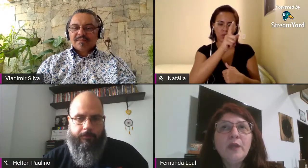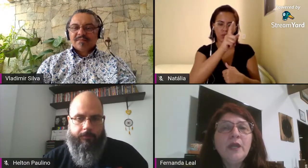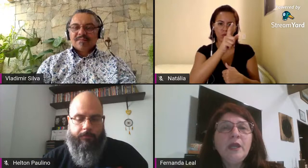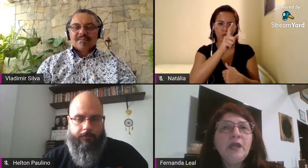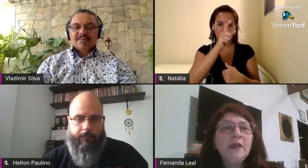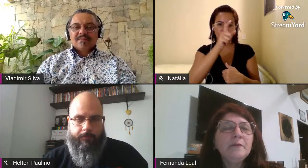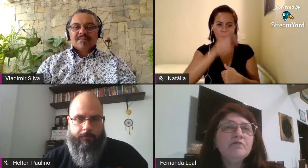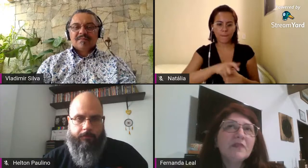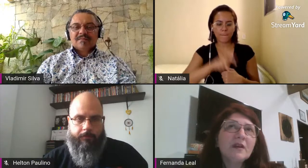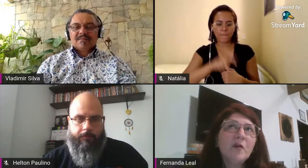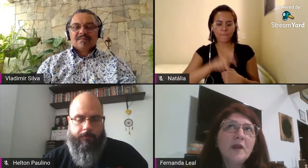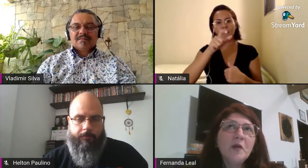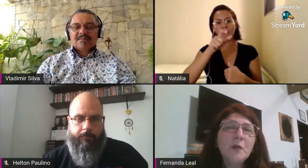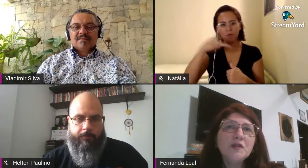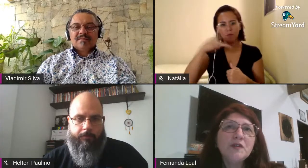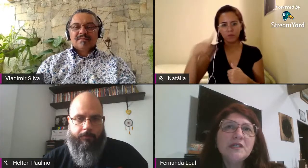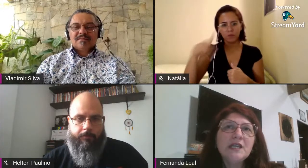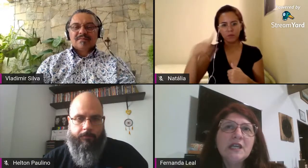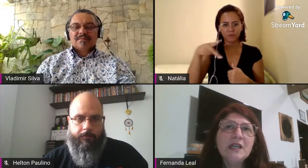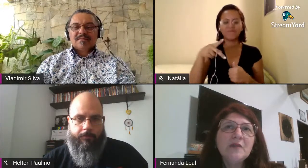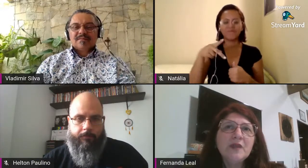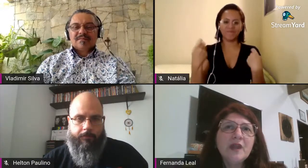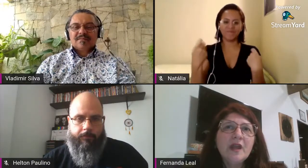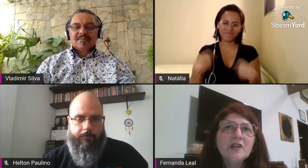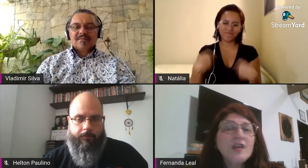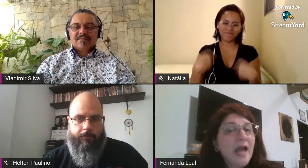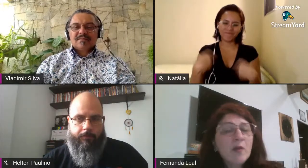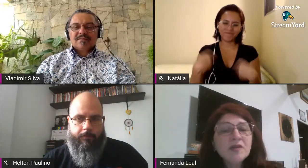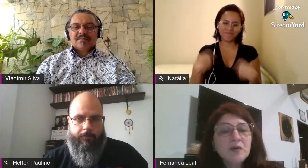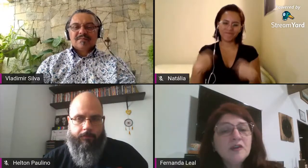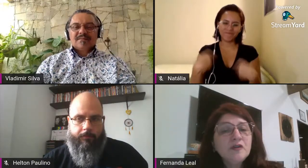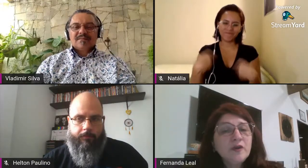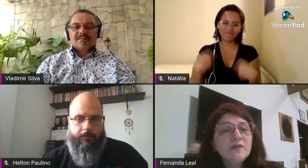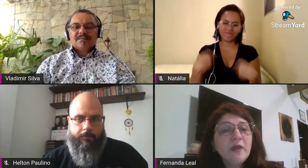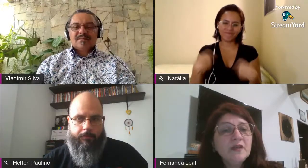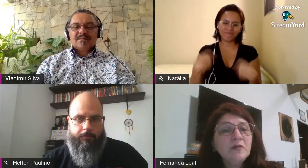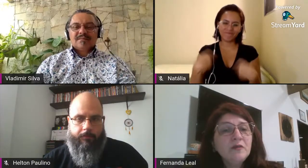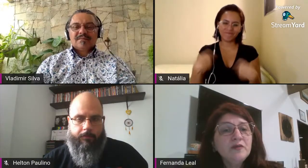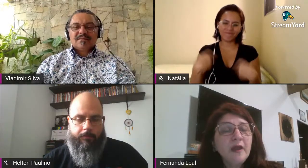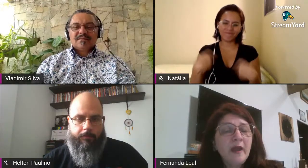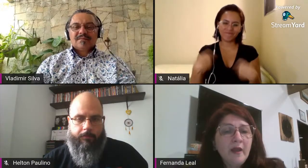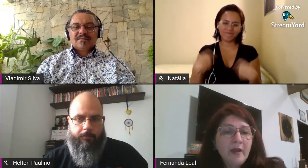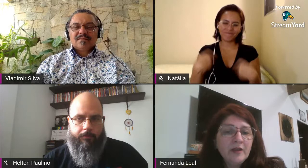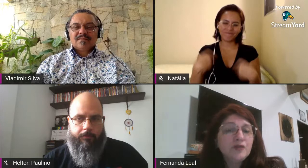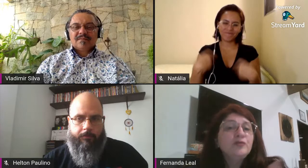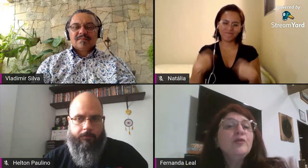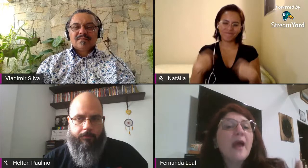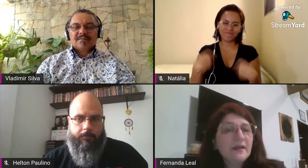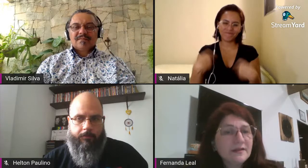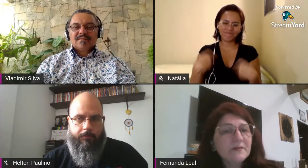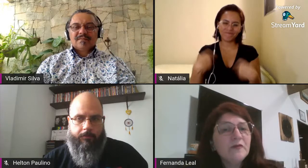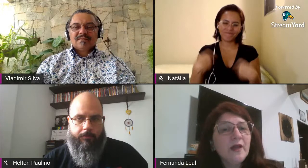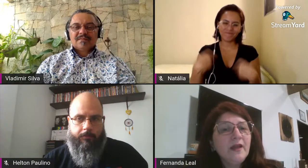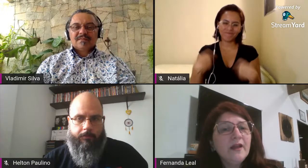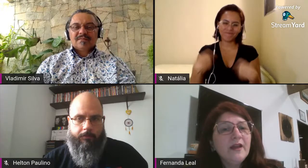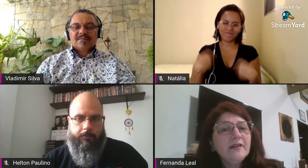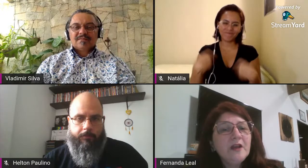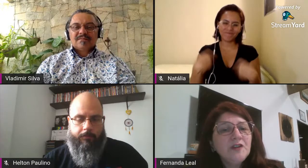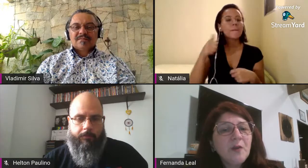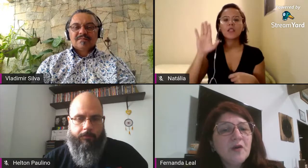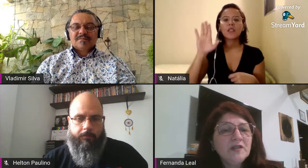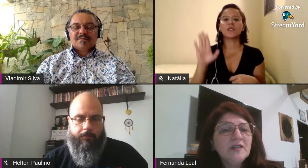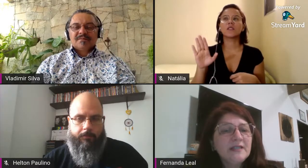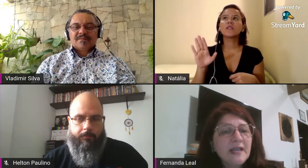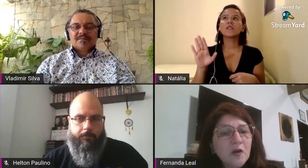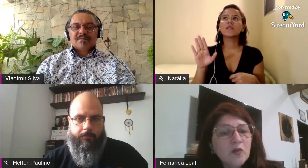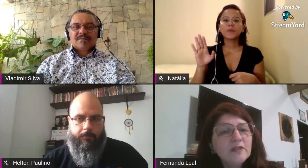propositivo e, como é que eu posso dizer, chegar com as condições mesmo estruturais. Não é? Então, acho que